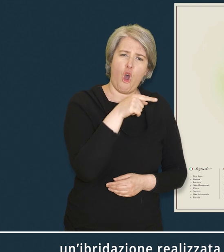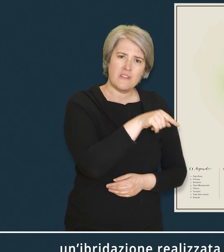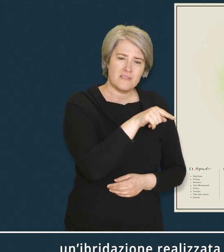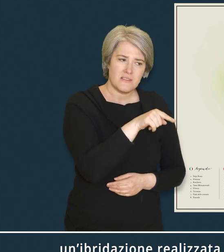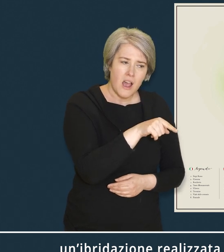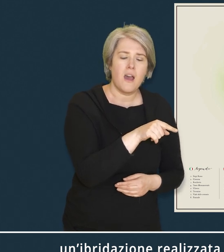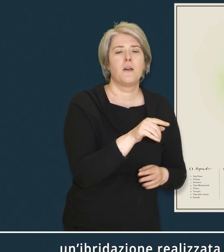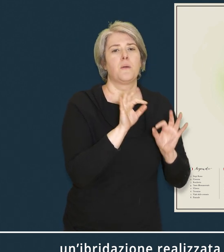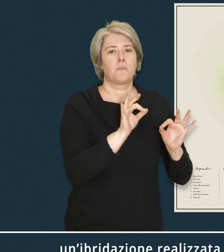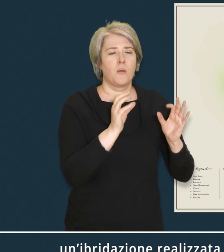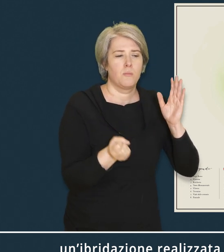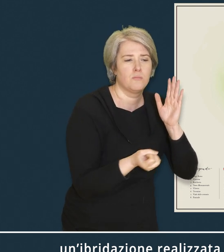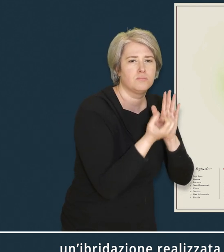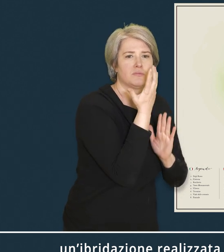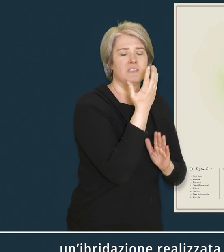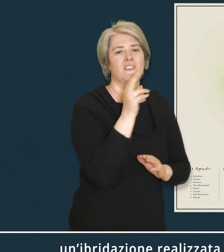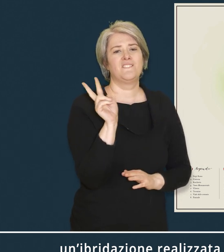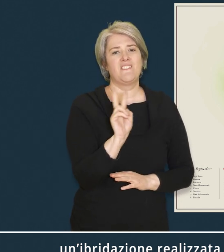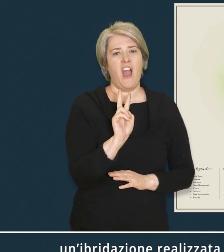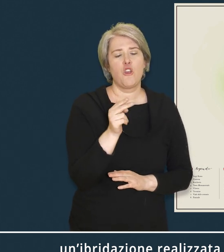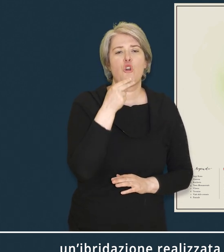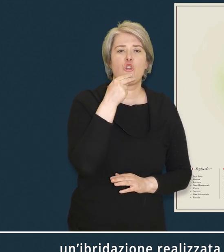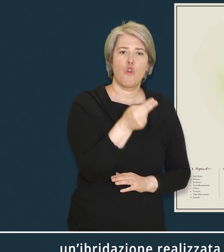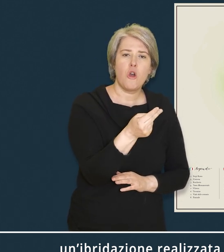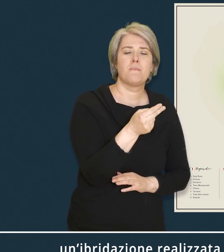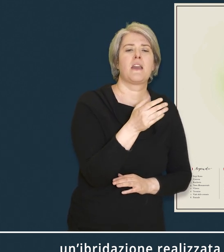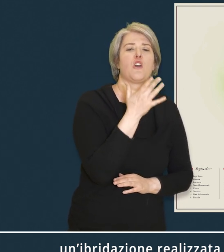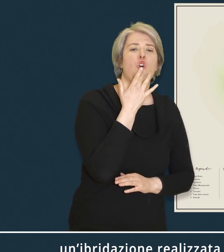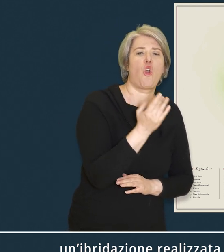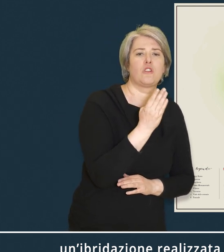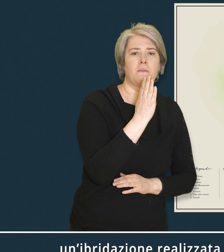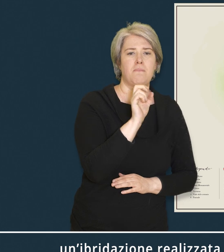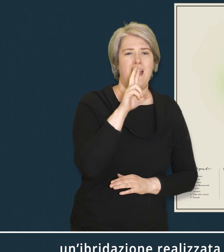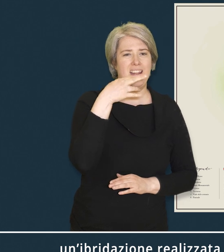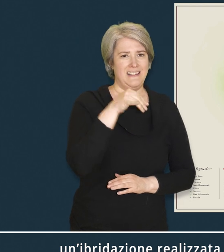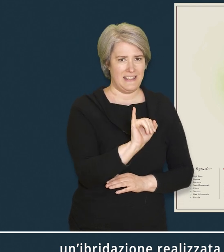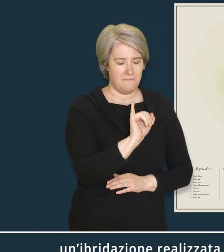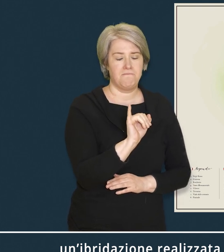Un'ibridazione realizzata a cura del vivaio Rosa Barni,